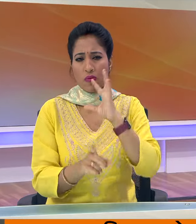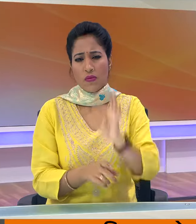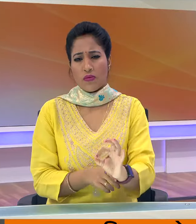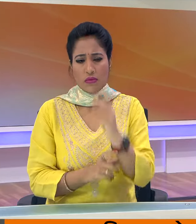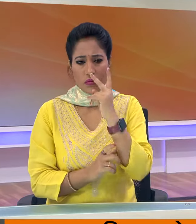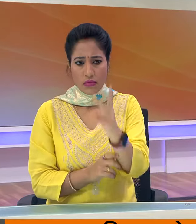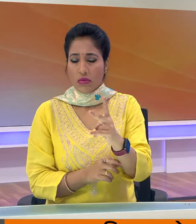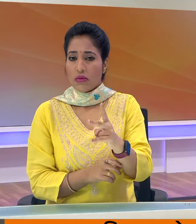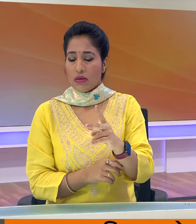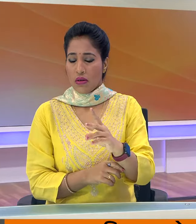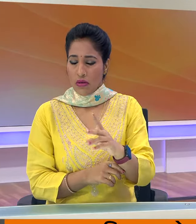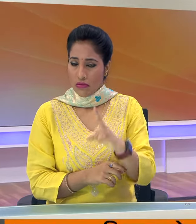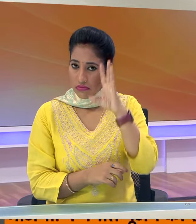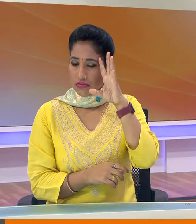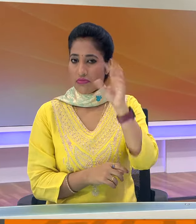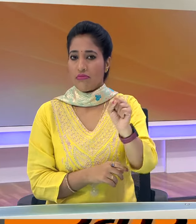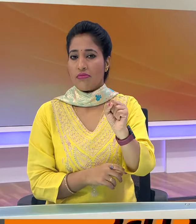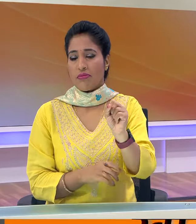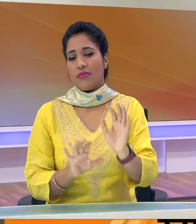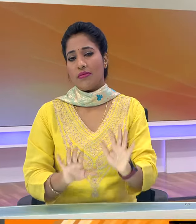से अविस्मरणीय है।